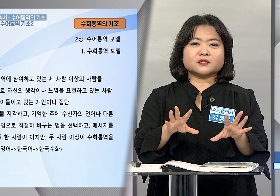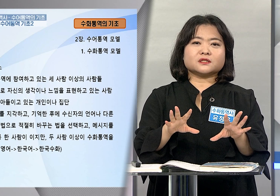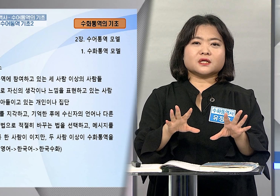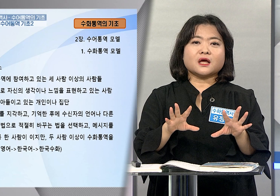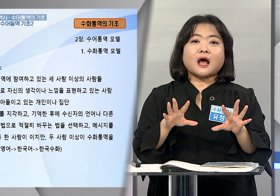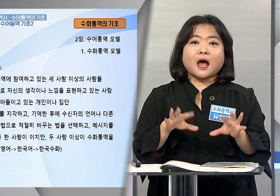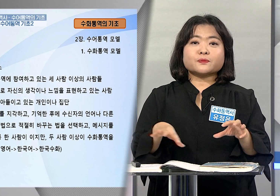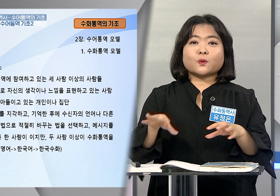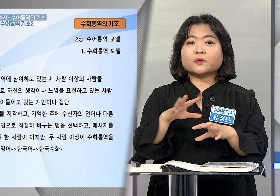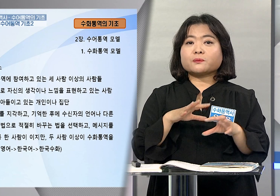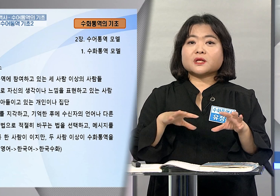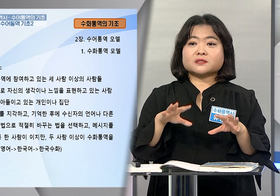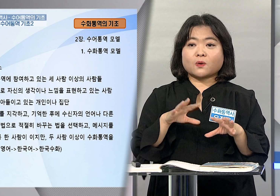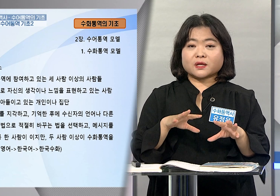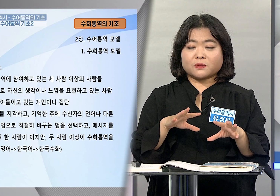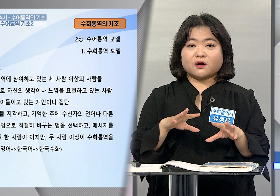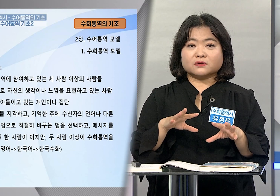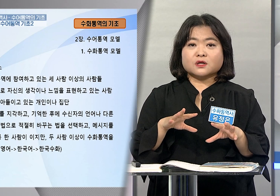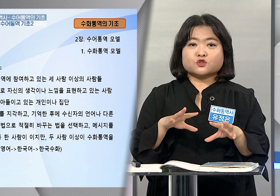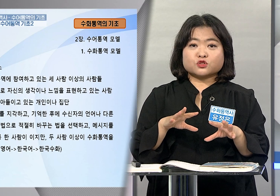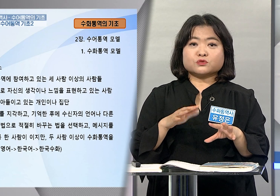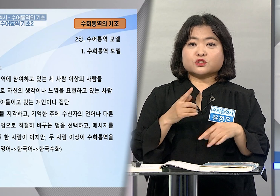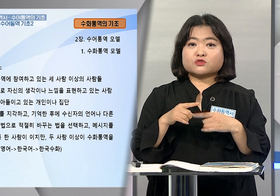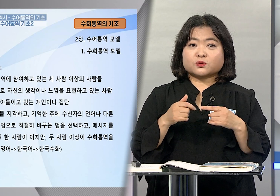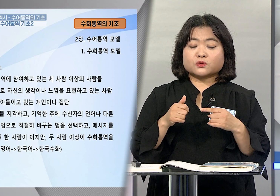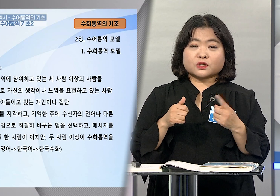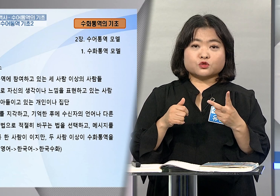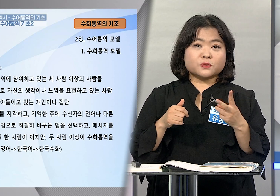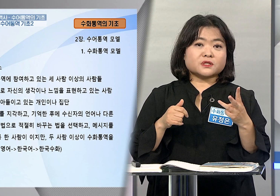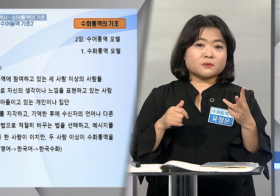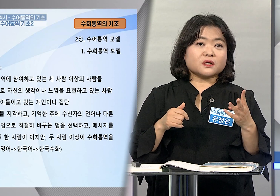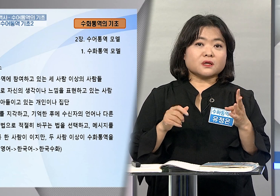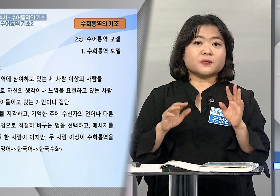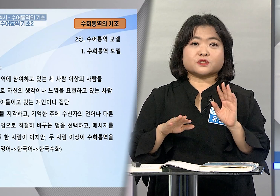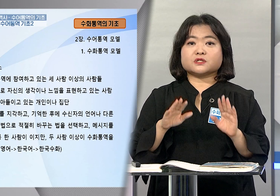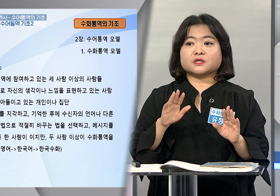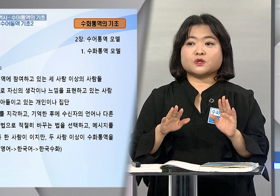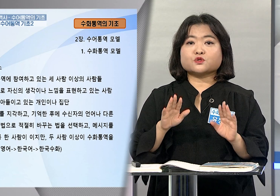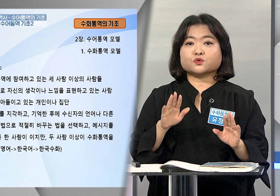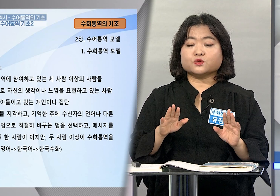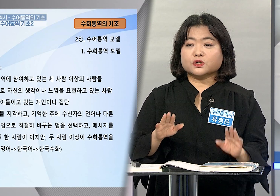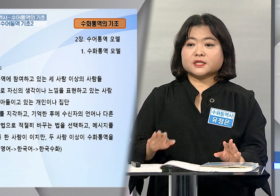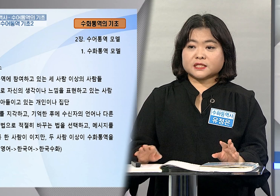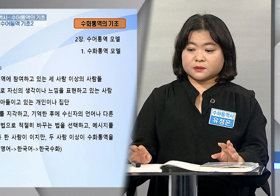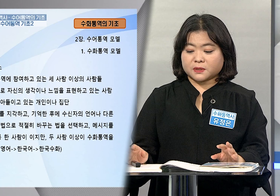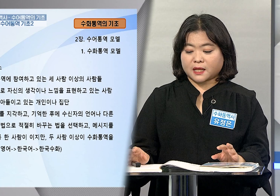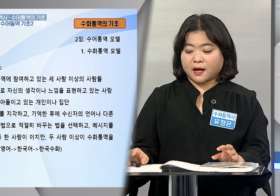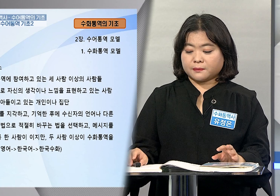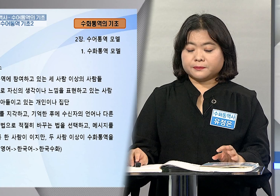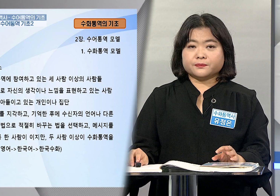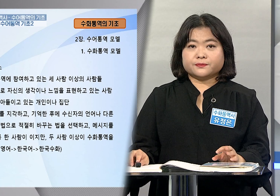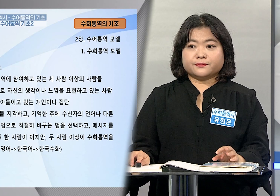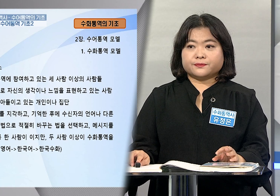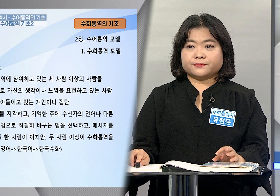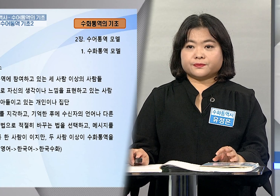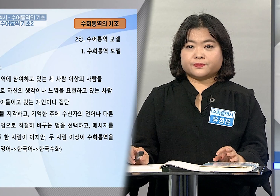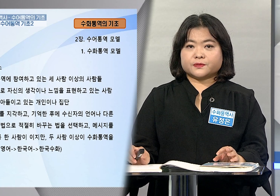청인들이 함께 혼합된 상황이면 충분히 수화 통역사가 2명, 3명이 배치될 수 있습니다.